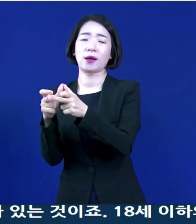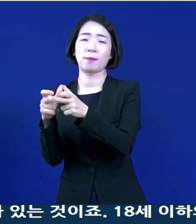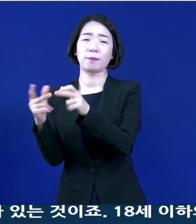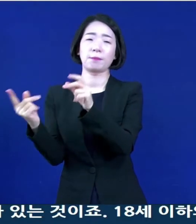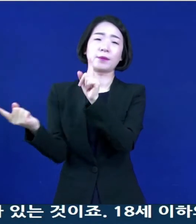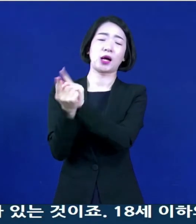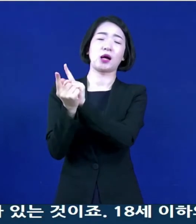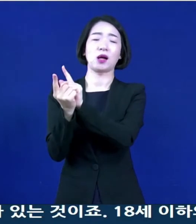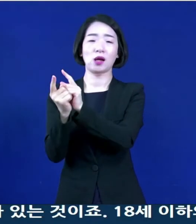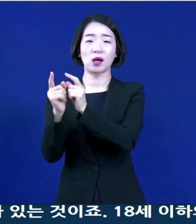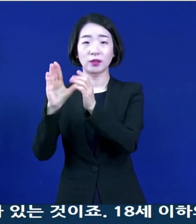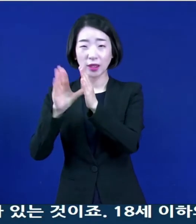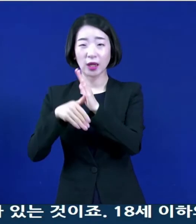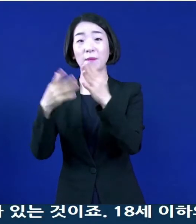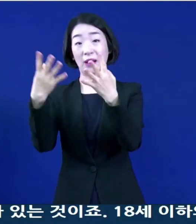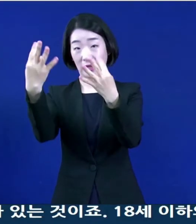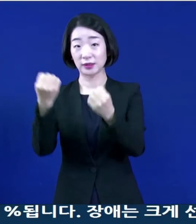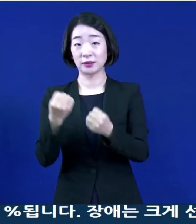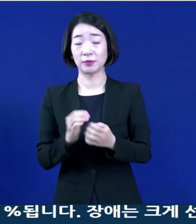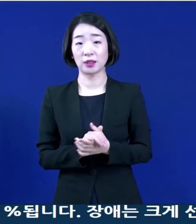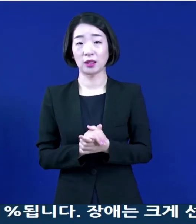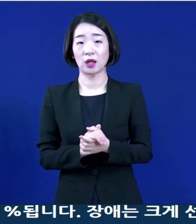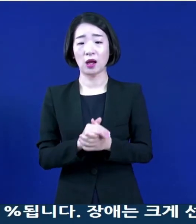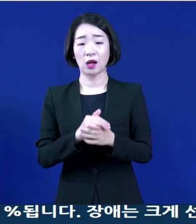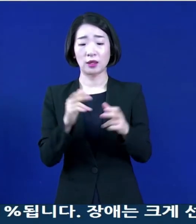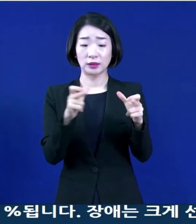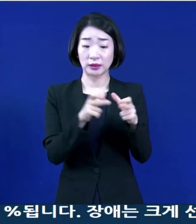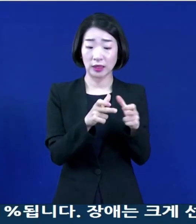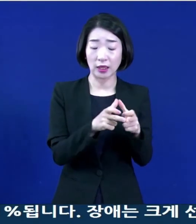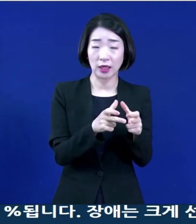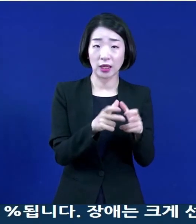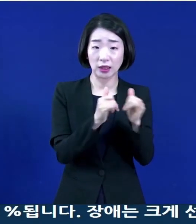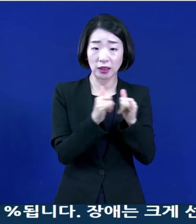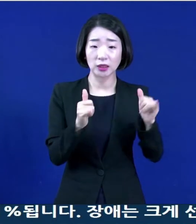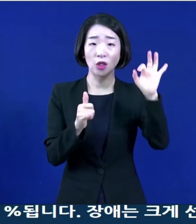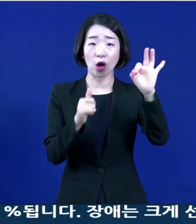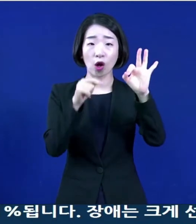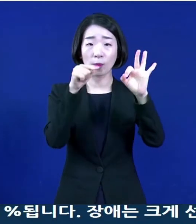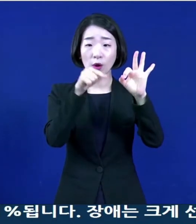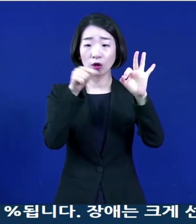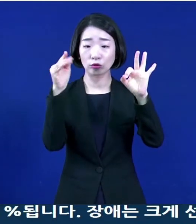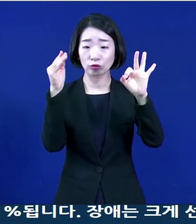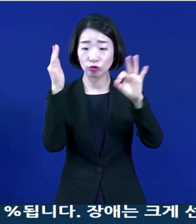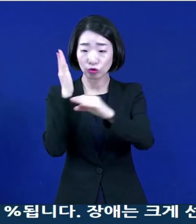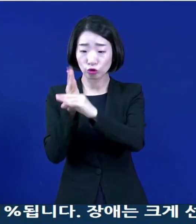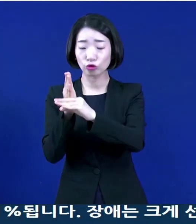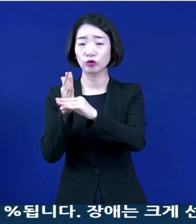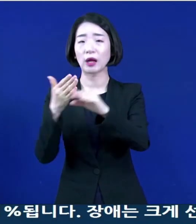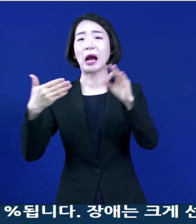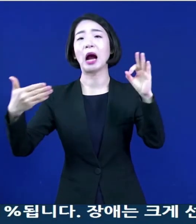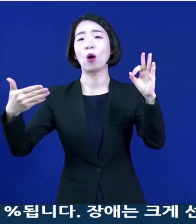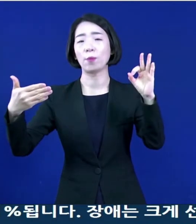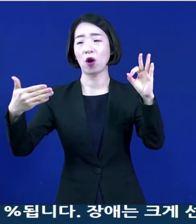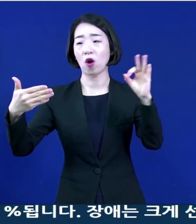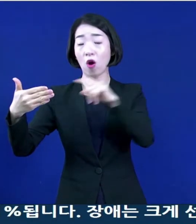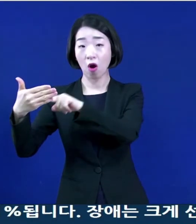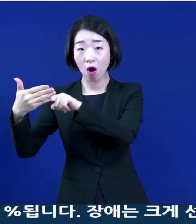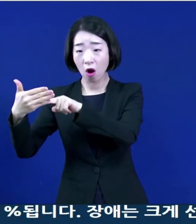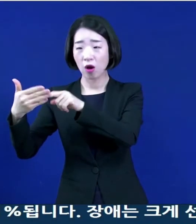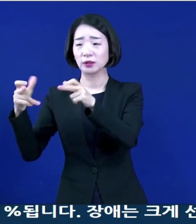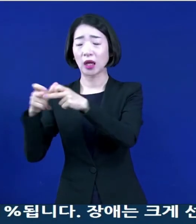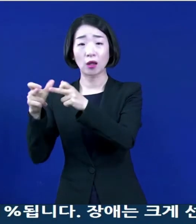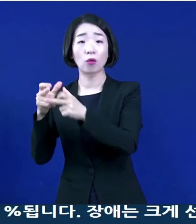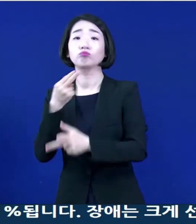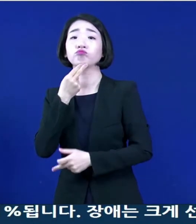90%입니다. 그러니까 장애를 경험하는 사람 10명 중에 9명은 원래 장애로 태어나지 않았는데 살아가는